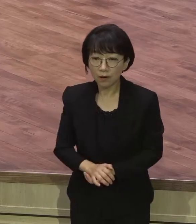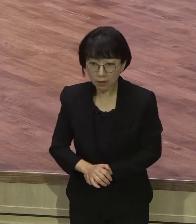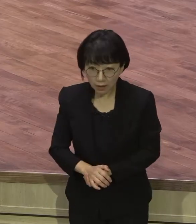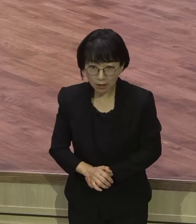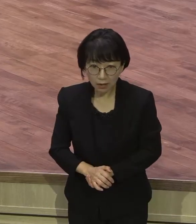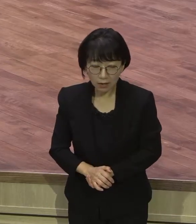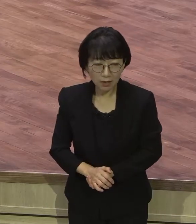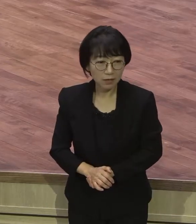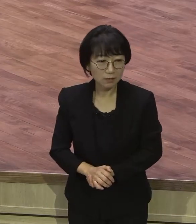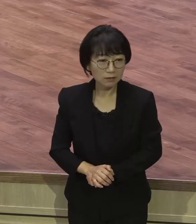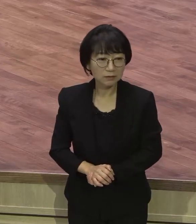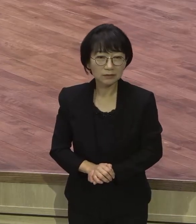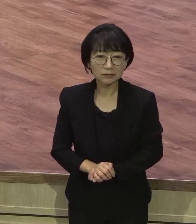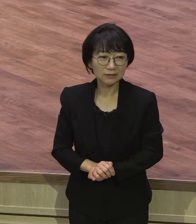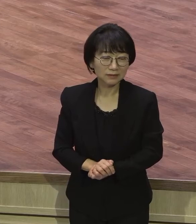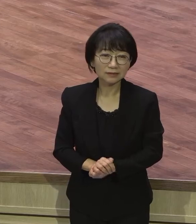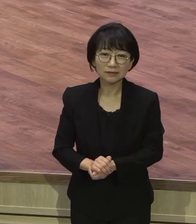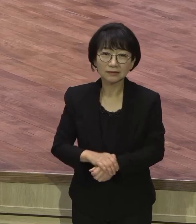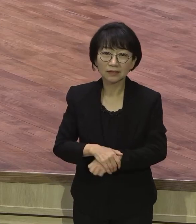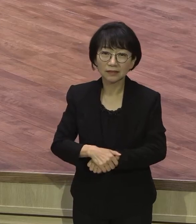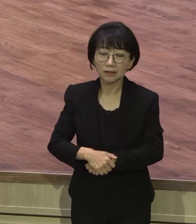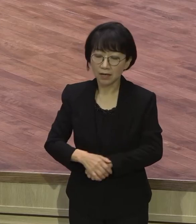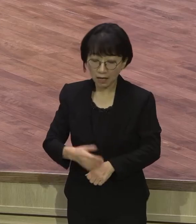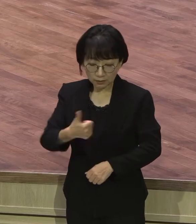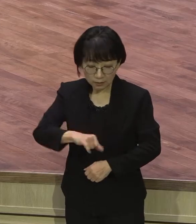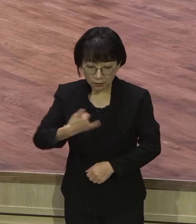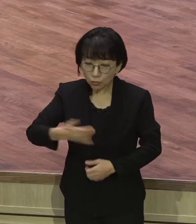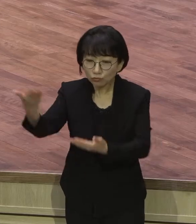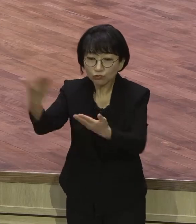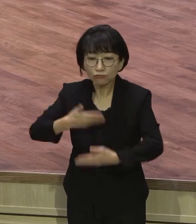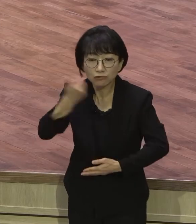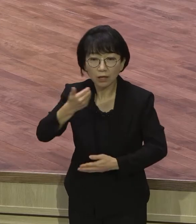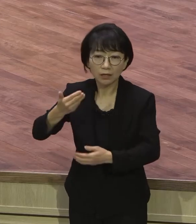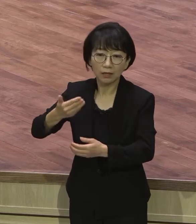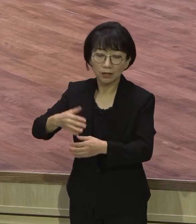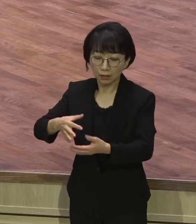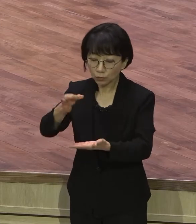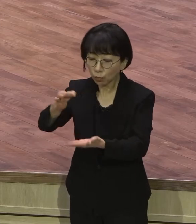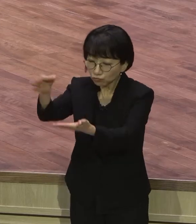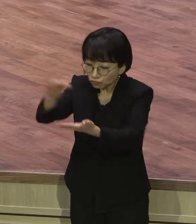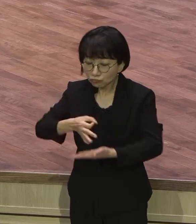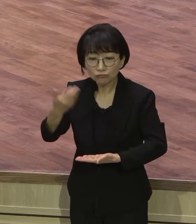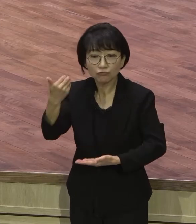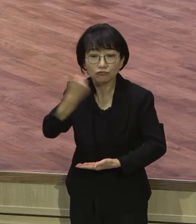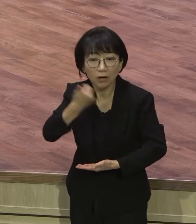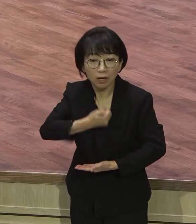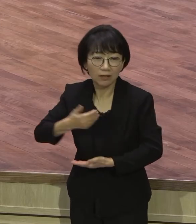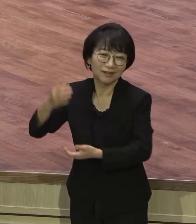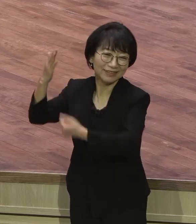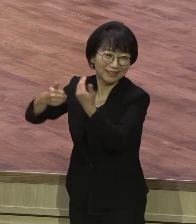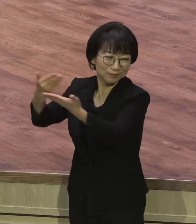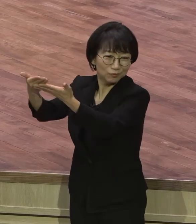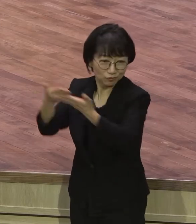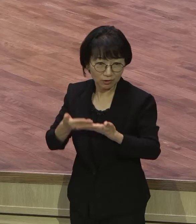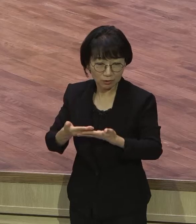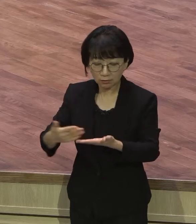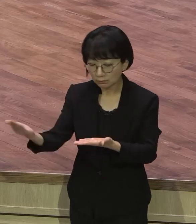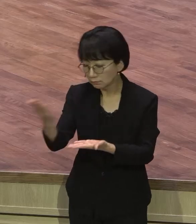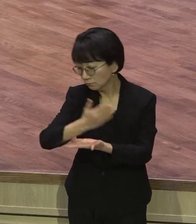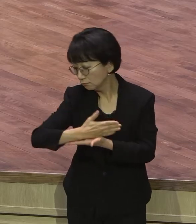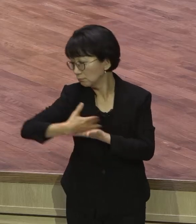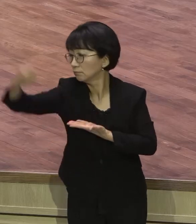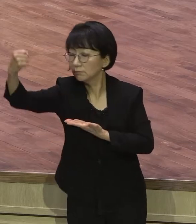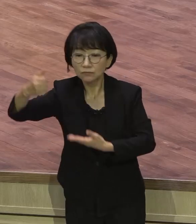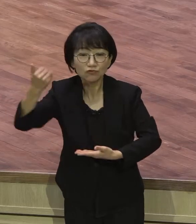맞잖아요. 하나님 주신 자식도 하나님 주신 거, 재물도 하나님 주신 거, 주님이 주셔서 주님 거두어 간 거